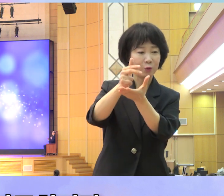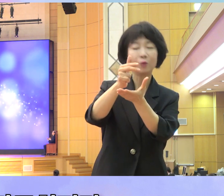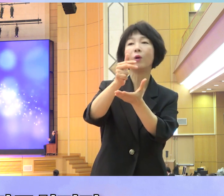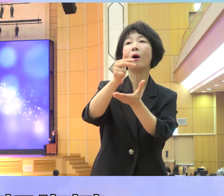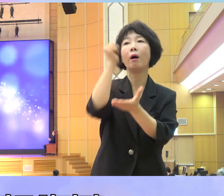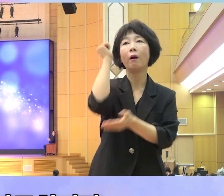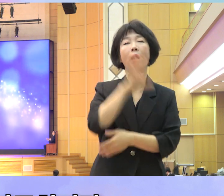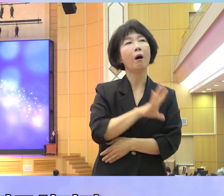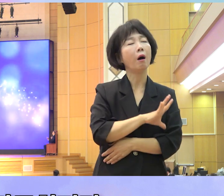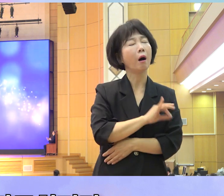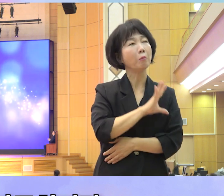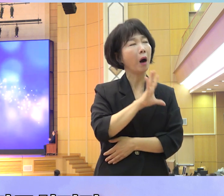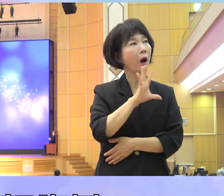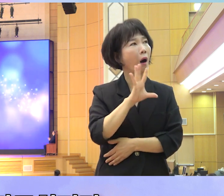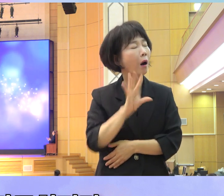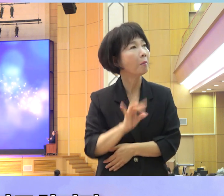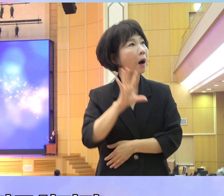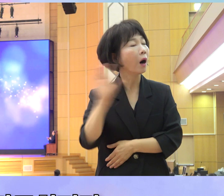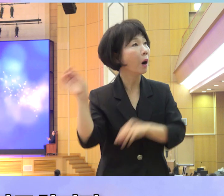도우시는 주,